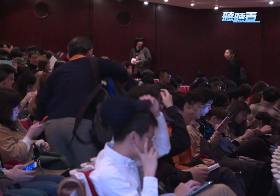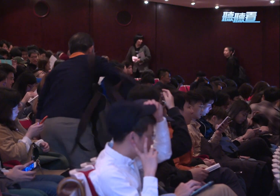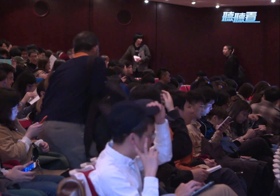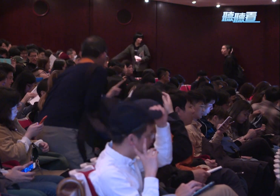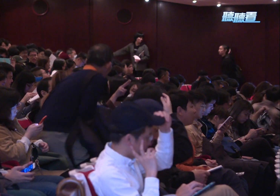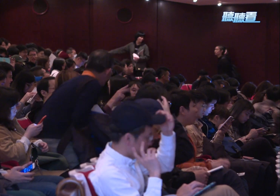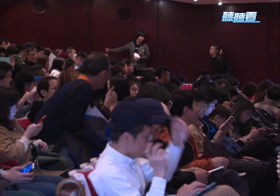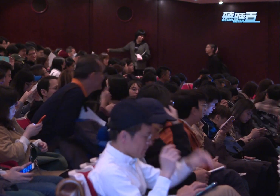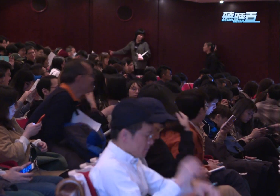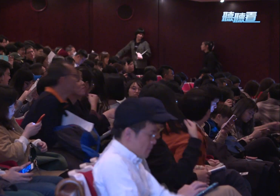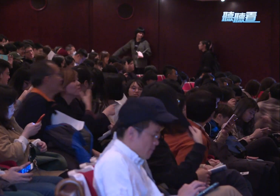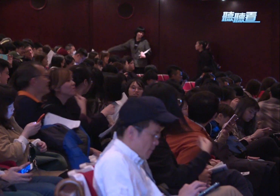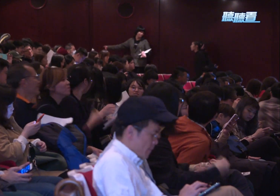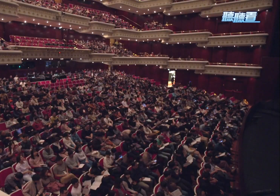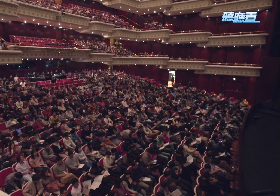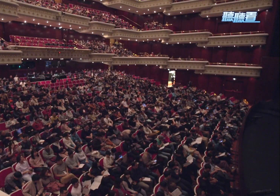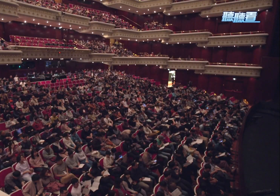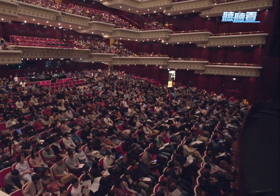吗？